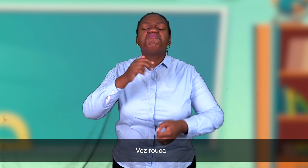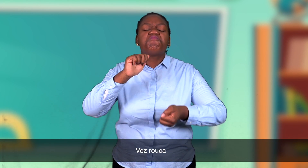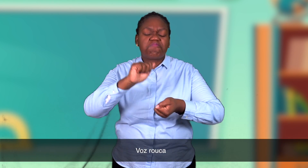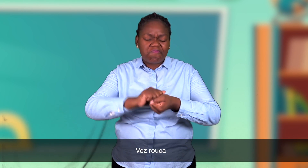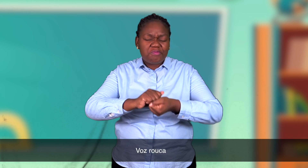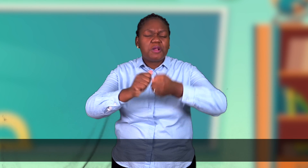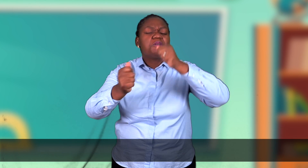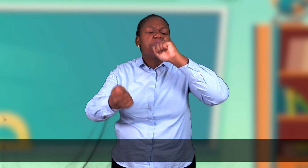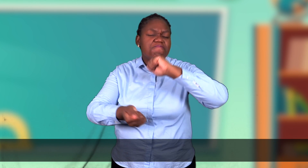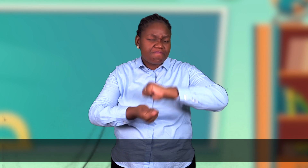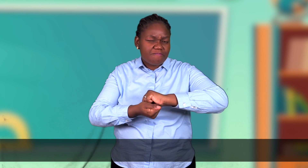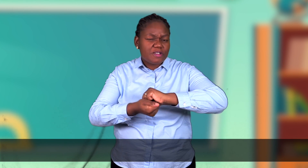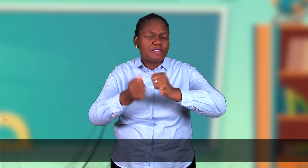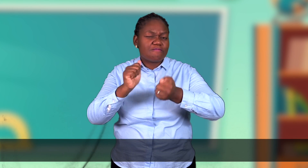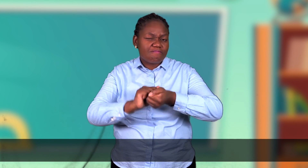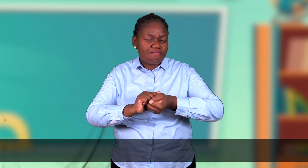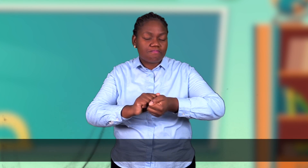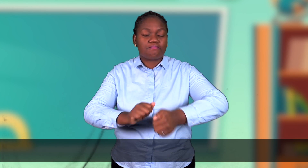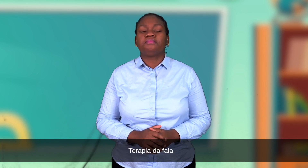Voz rouca.